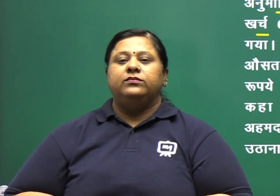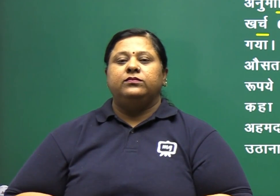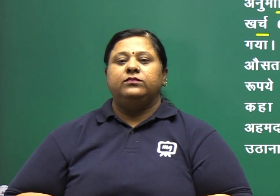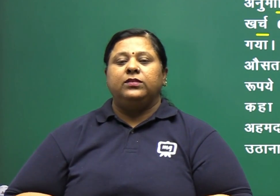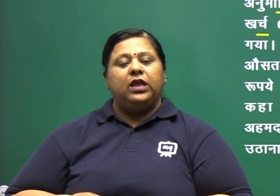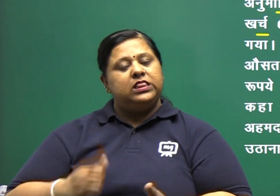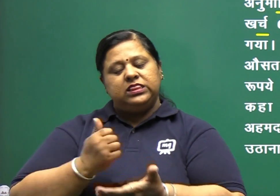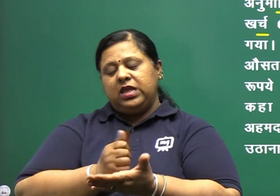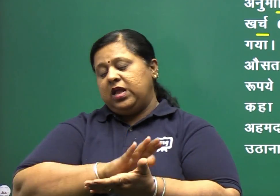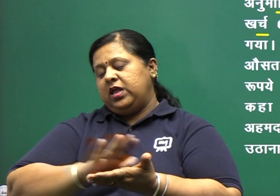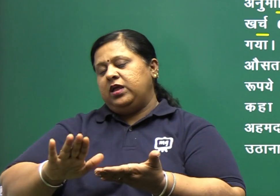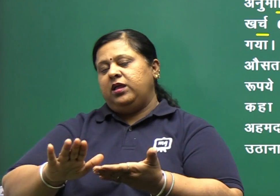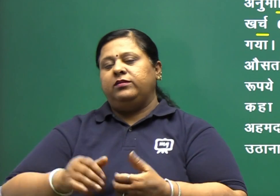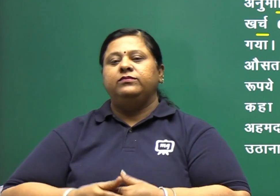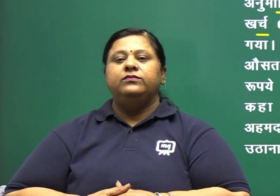तय किया गया।